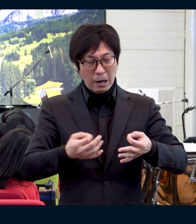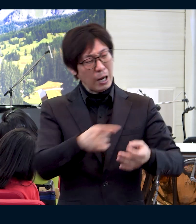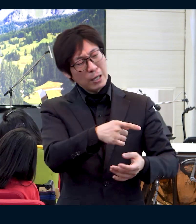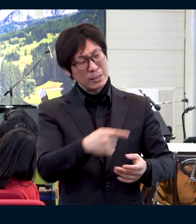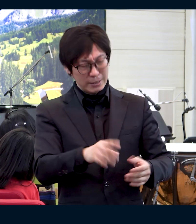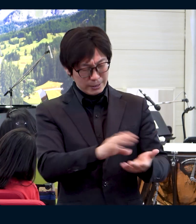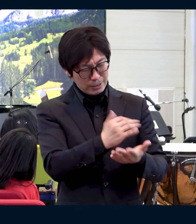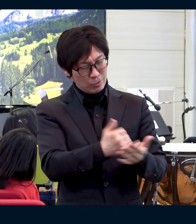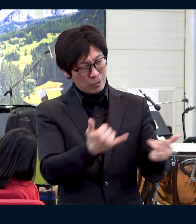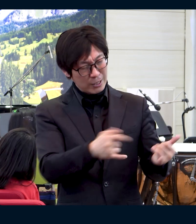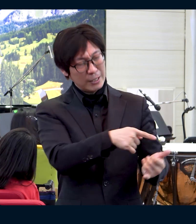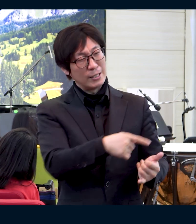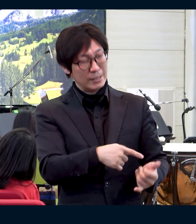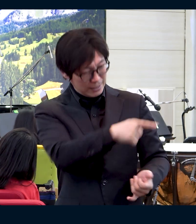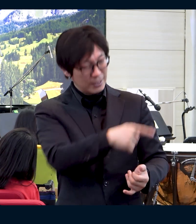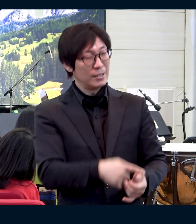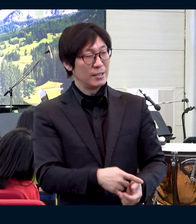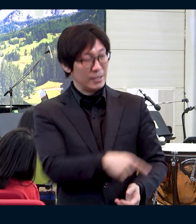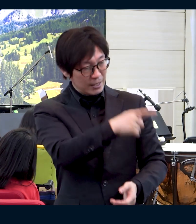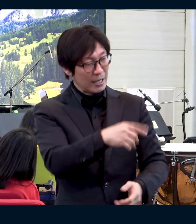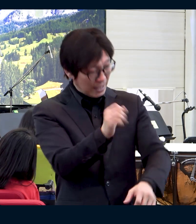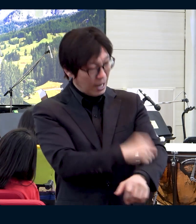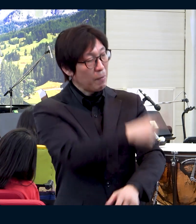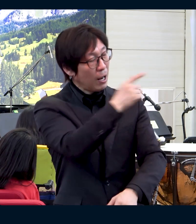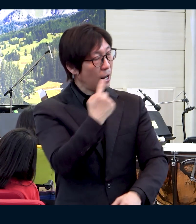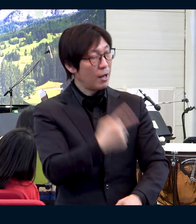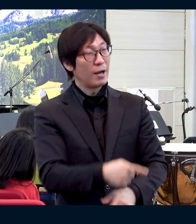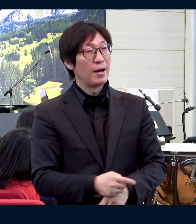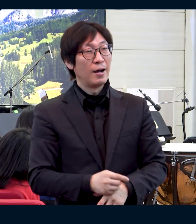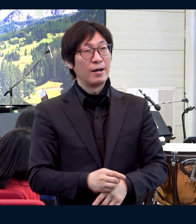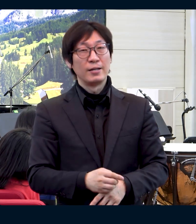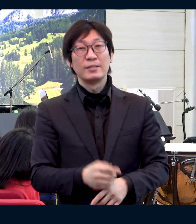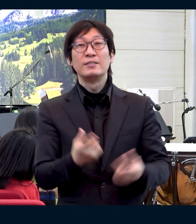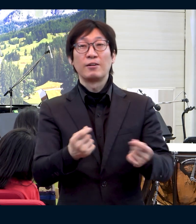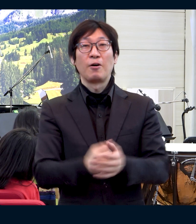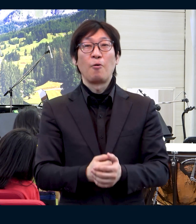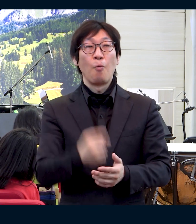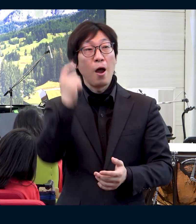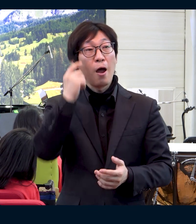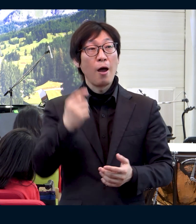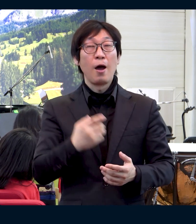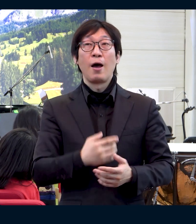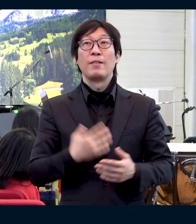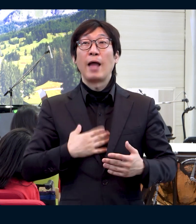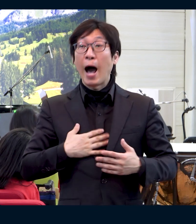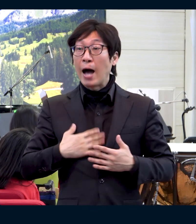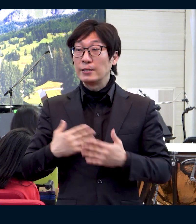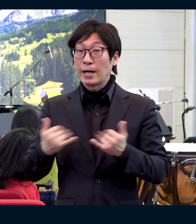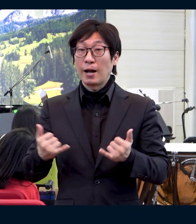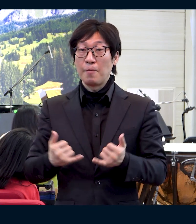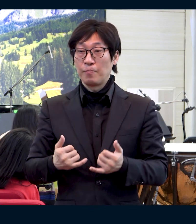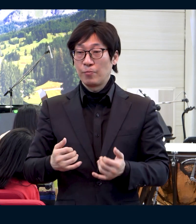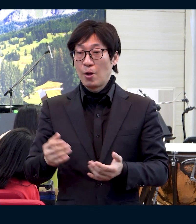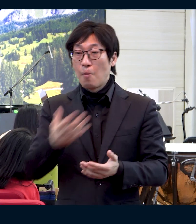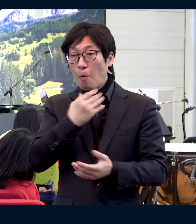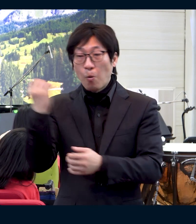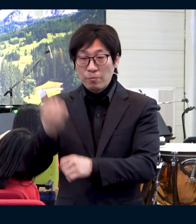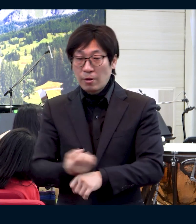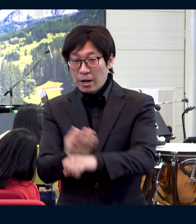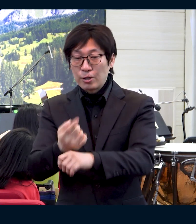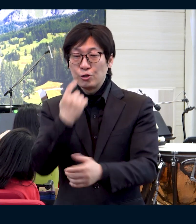너무도 부끄러운 이야기지만 우리는 나를 알고 있는 사람에게 복음을 전하기가 쉽지 않습니다. 왜? 그들은 나를 알고 있기